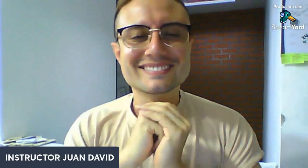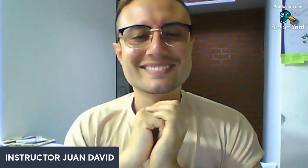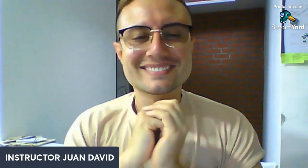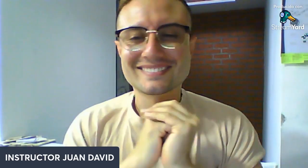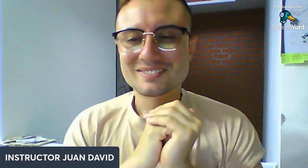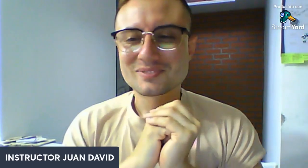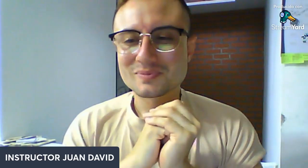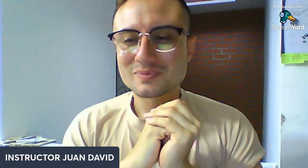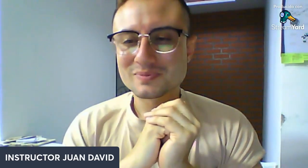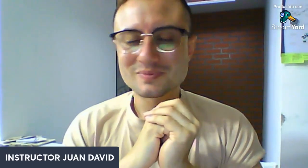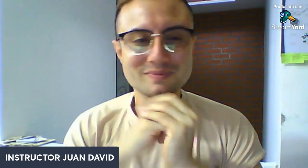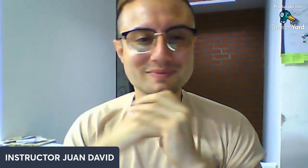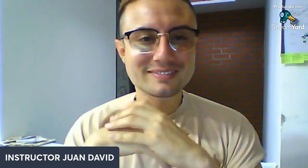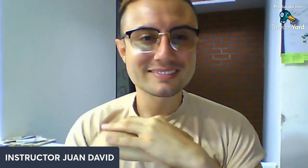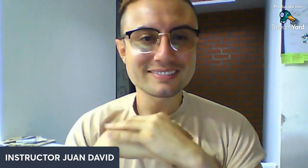esperar a que ingresen más personas.